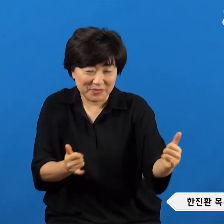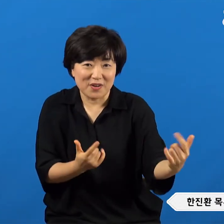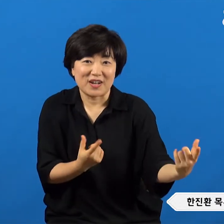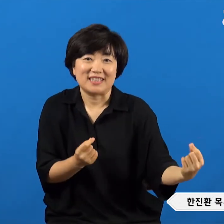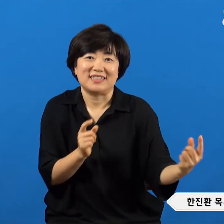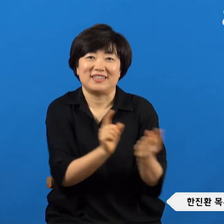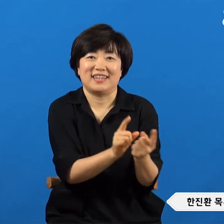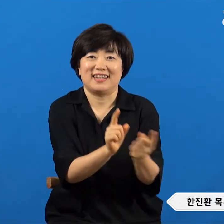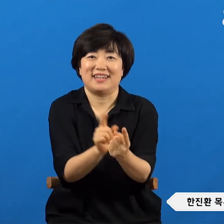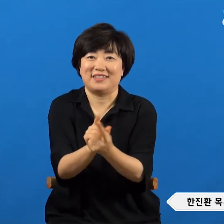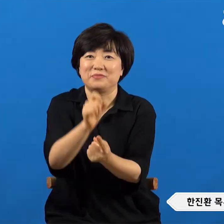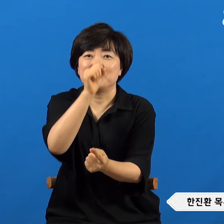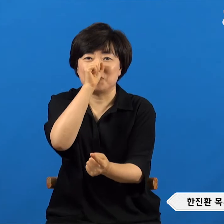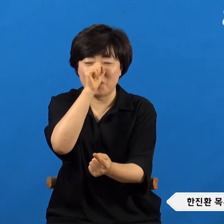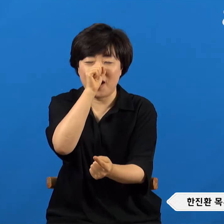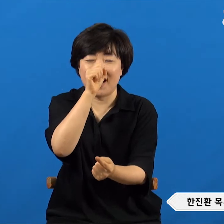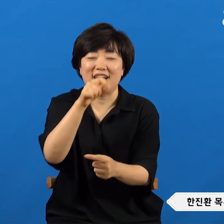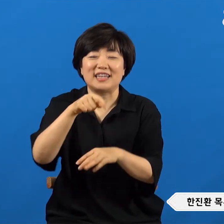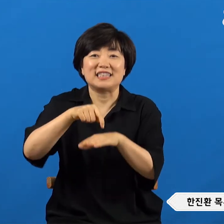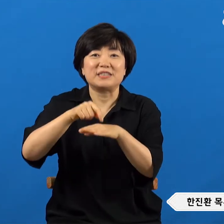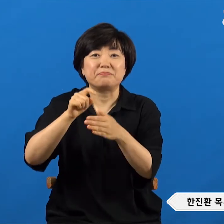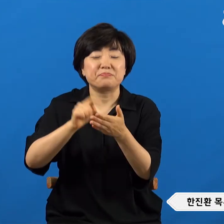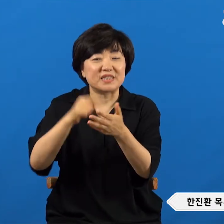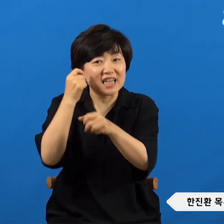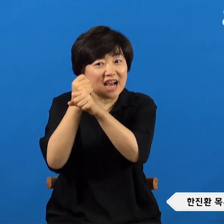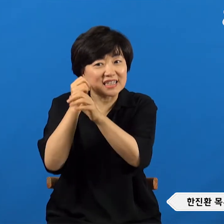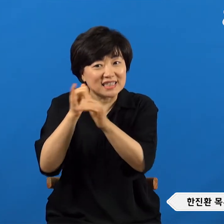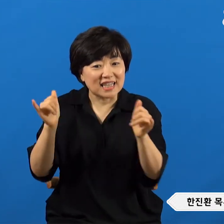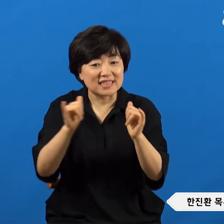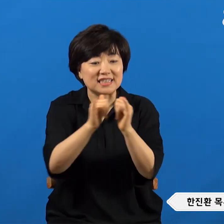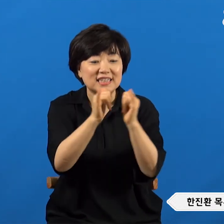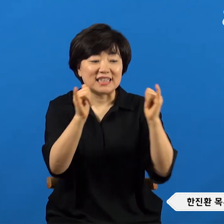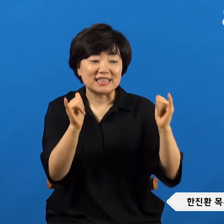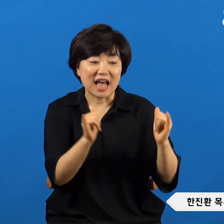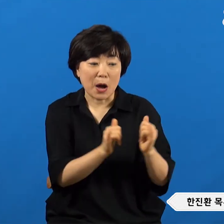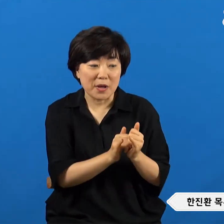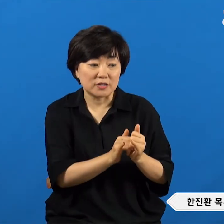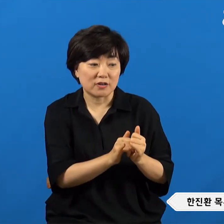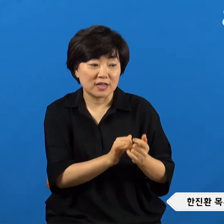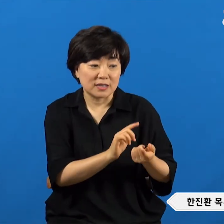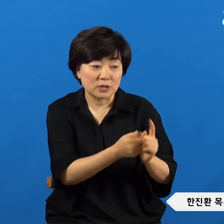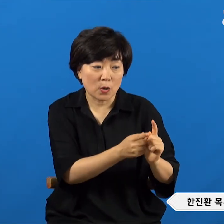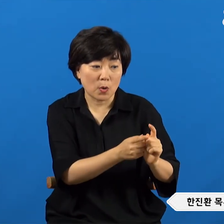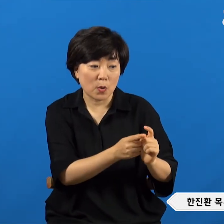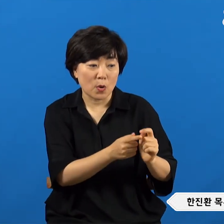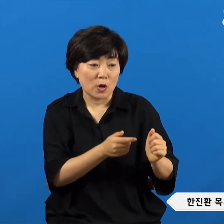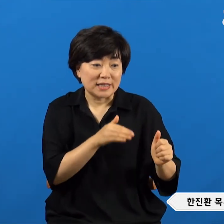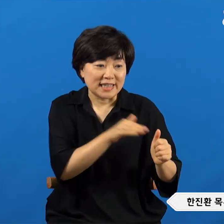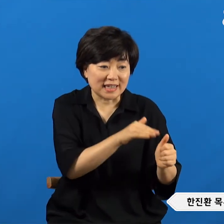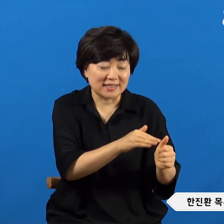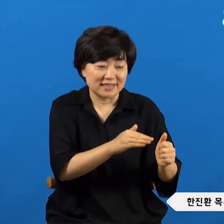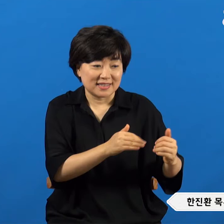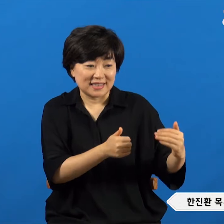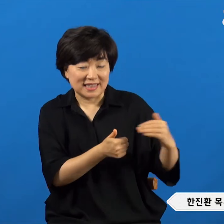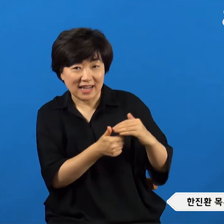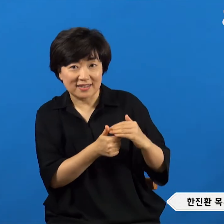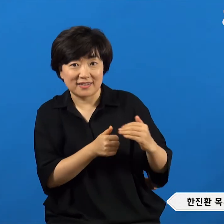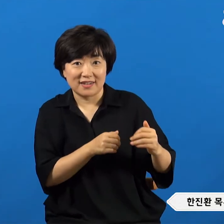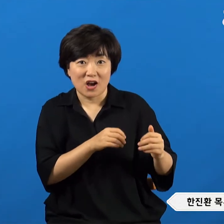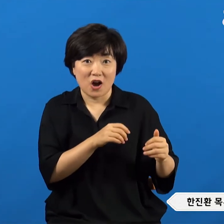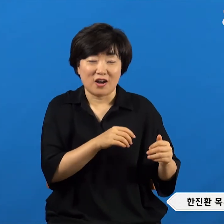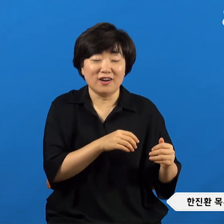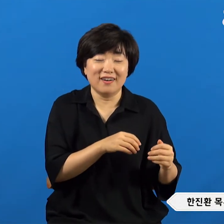좋습니다. 그것을 심리학자들은 사회적 촉발 자극이라고 합니다. 목표가 같은